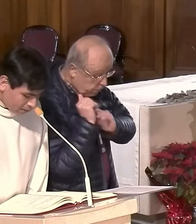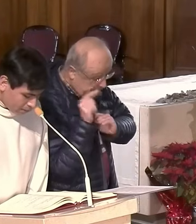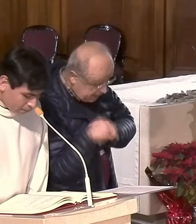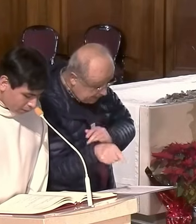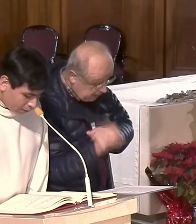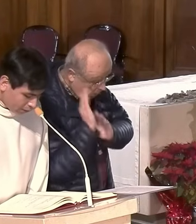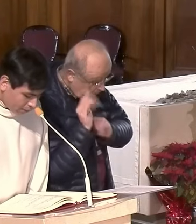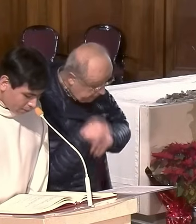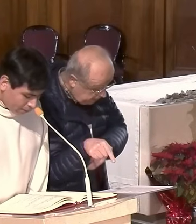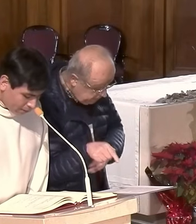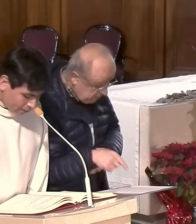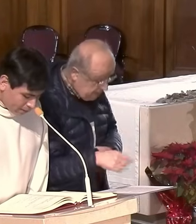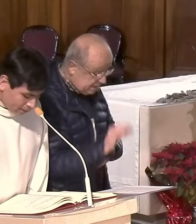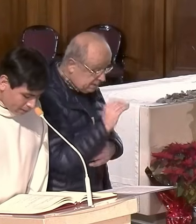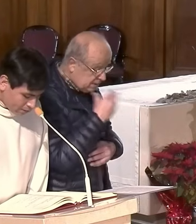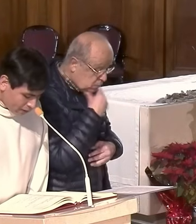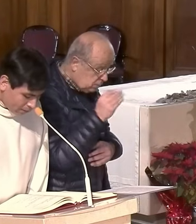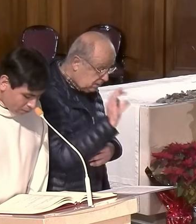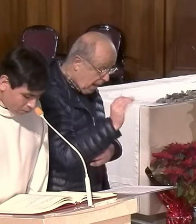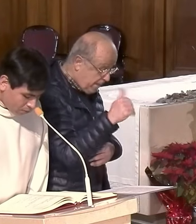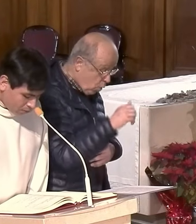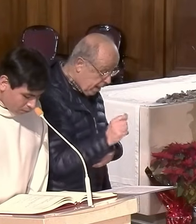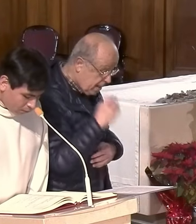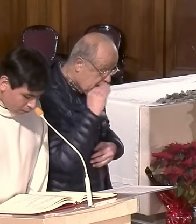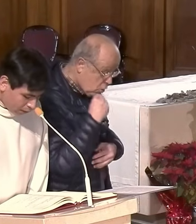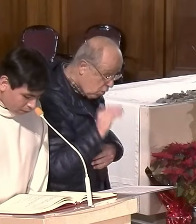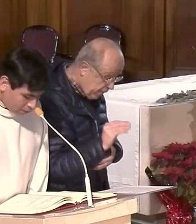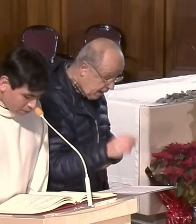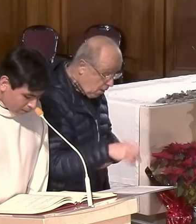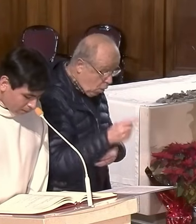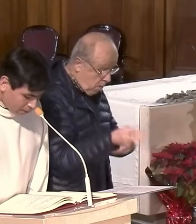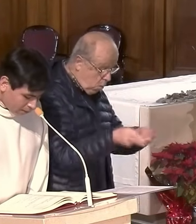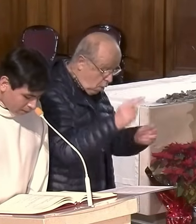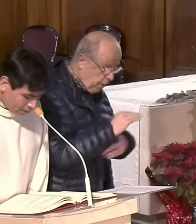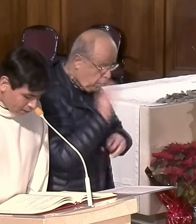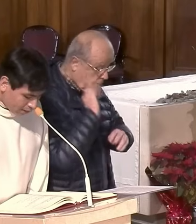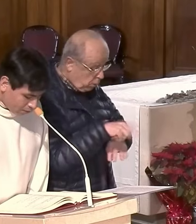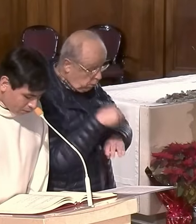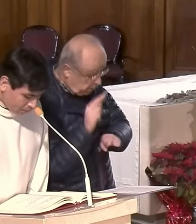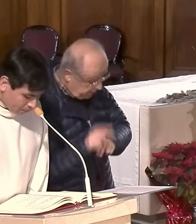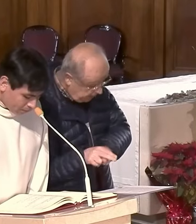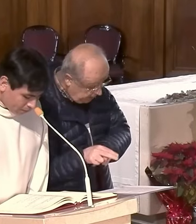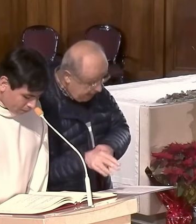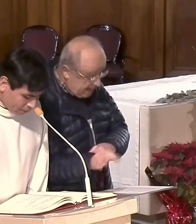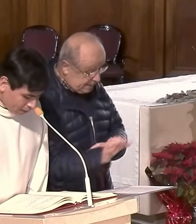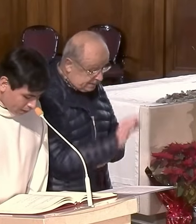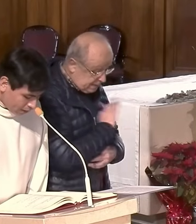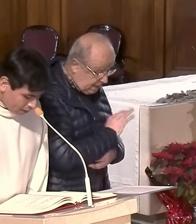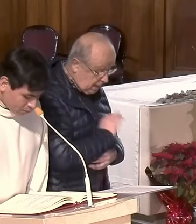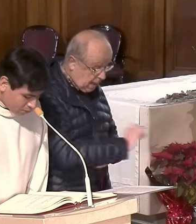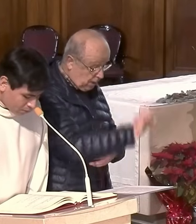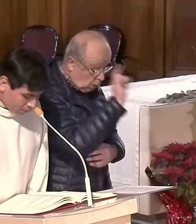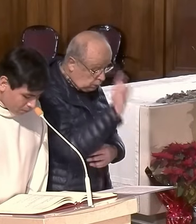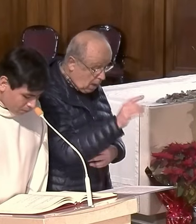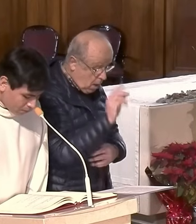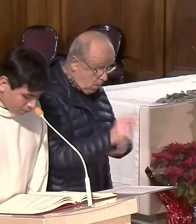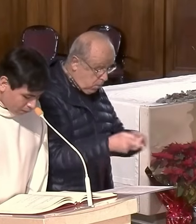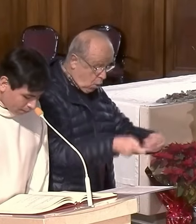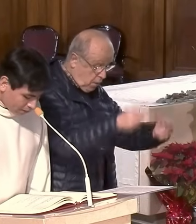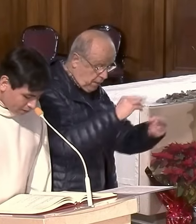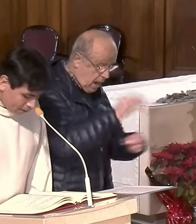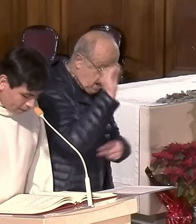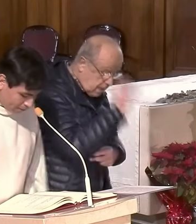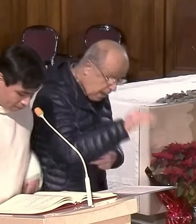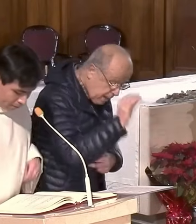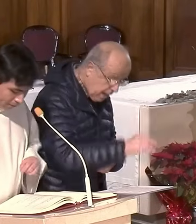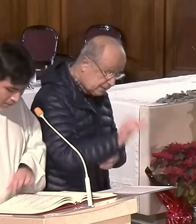Samuel por tercera vez. Se levantó, fue a donde estaba Eli y dijo: aquí estoy, ¿por qué